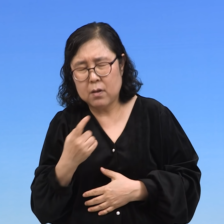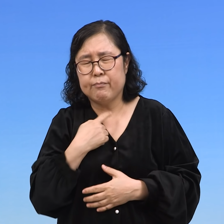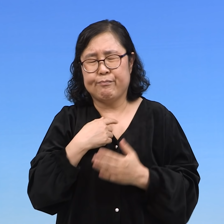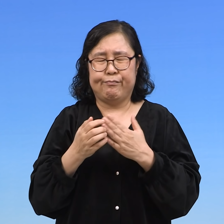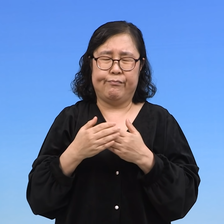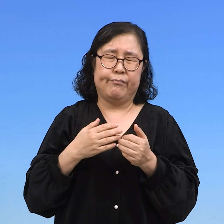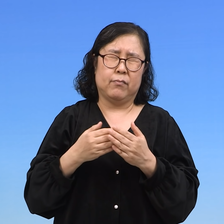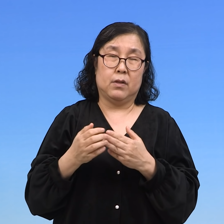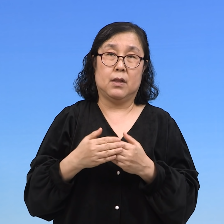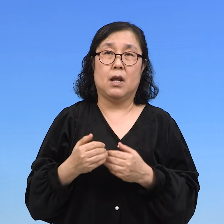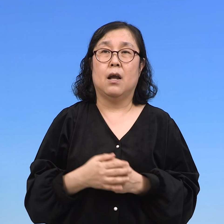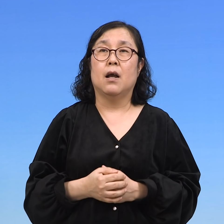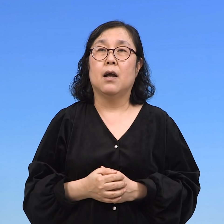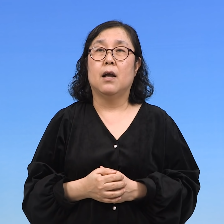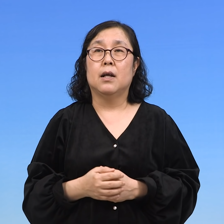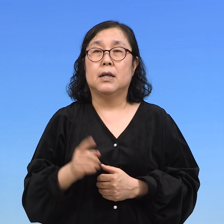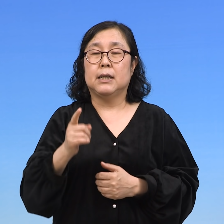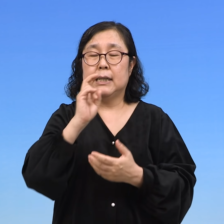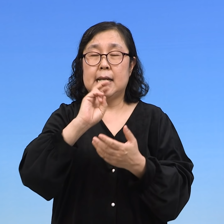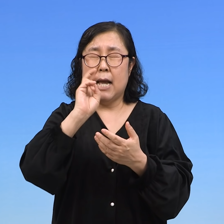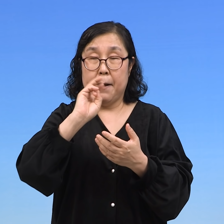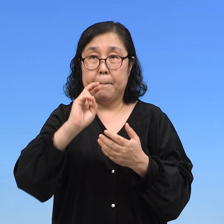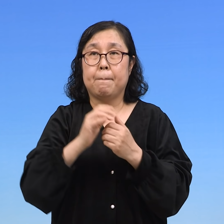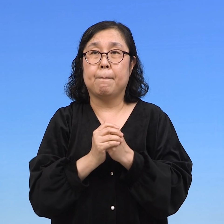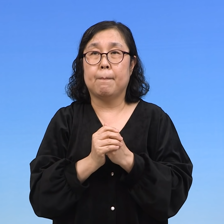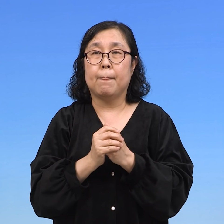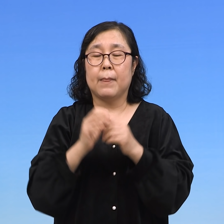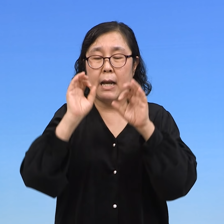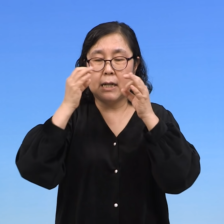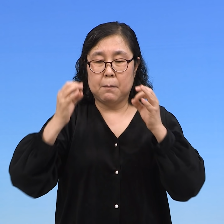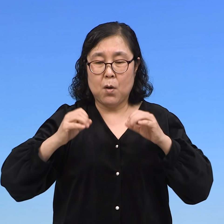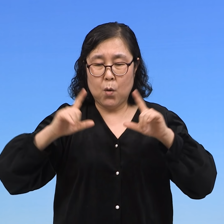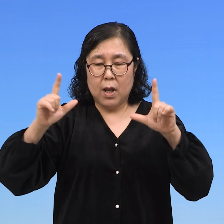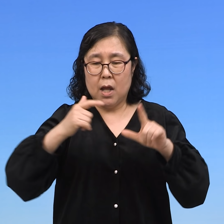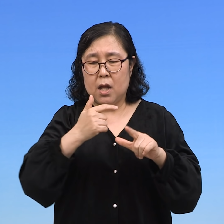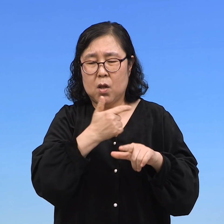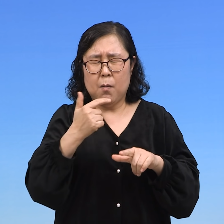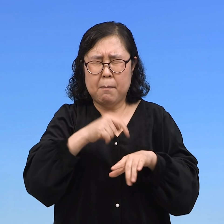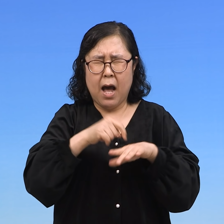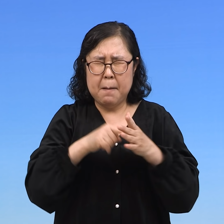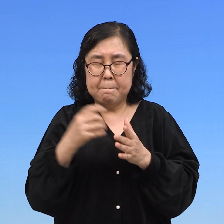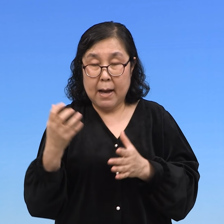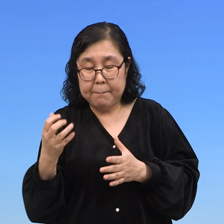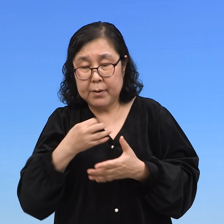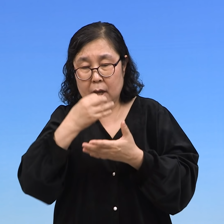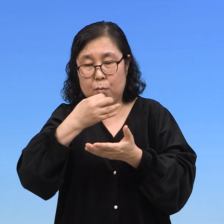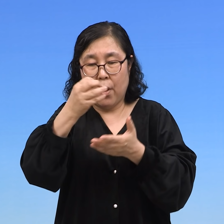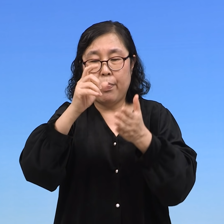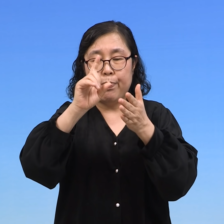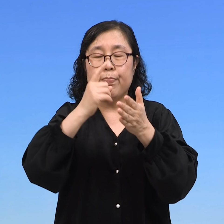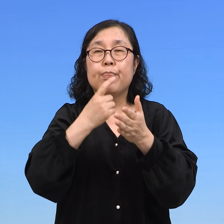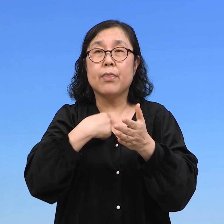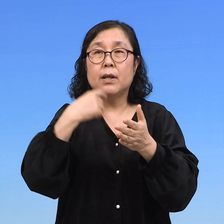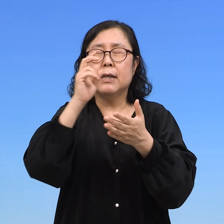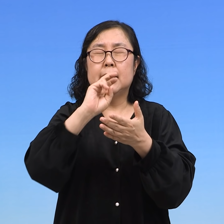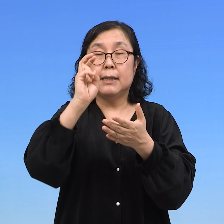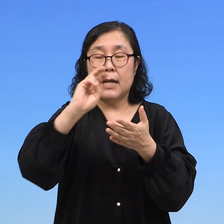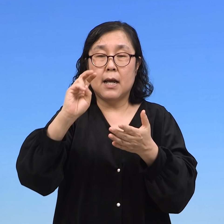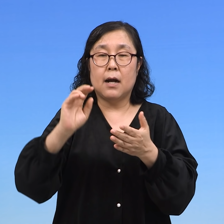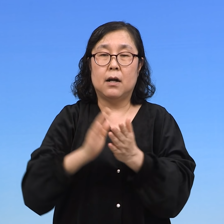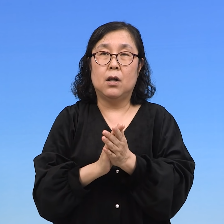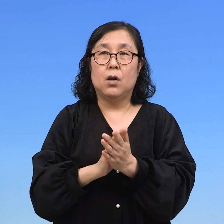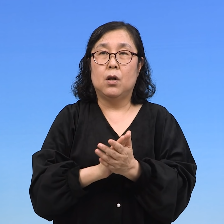거거든요 오늘 우리 이 찬양 금요일날 너무 점일게 제가 불렀던 그 찬양 은혜 아니면 그거